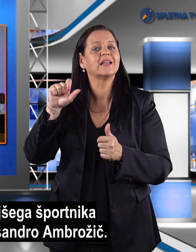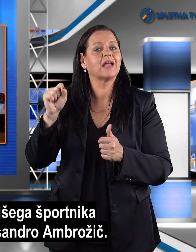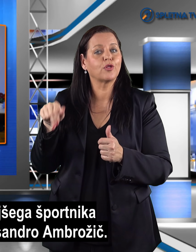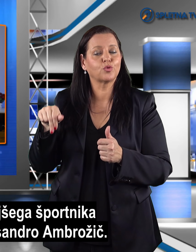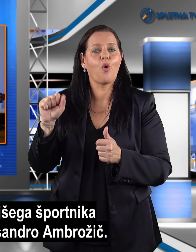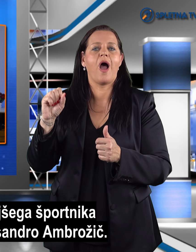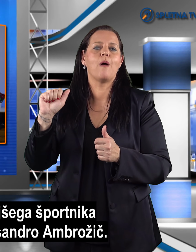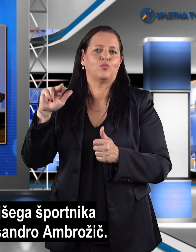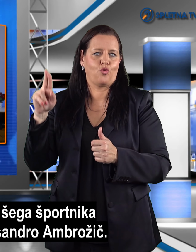Ambrožič.